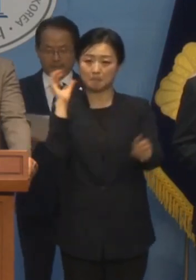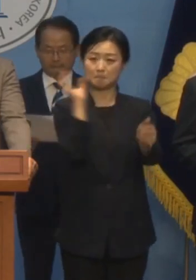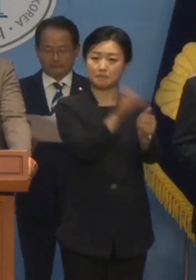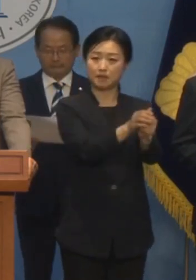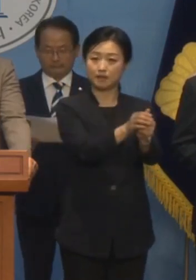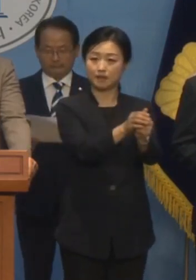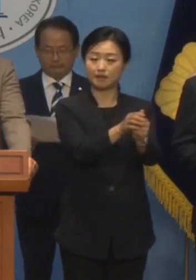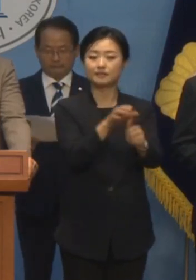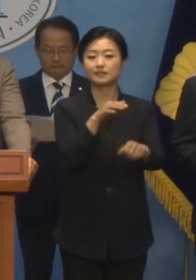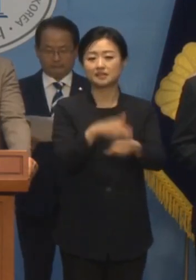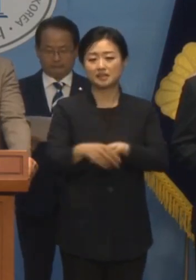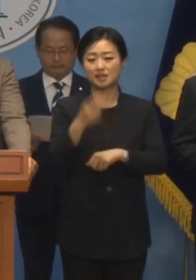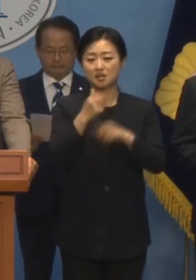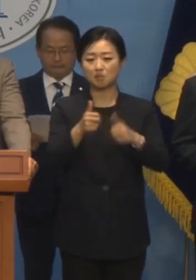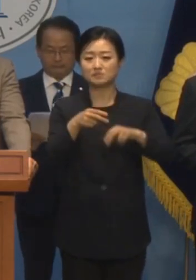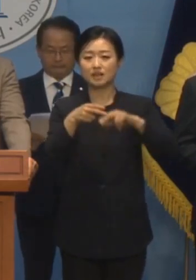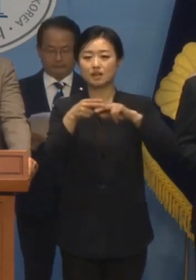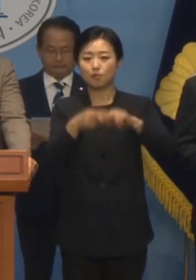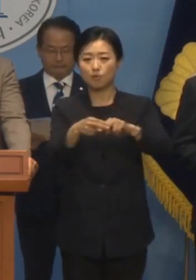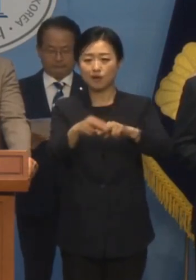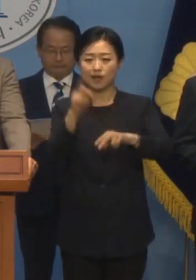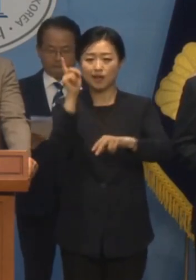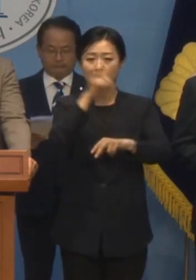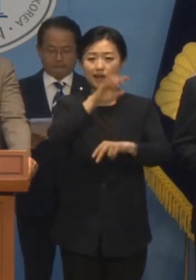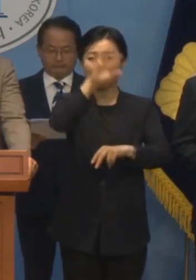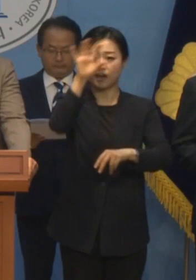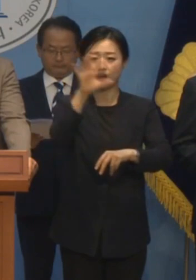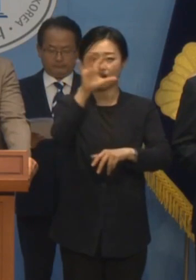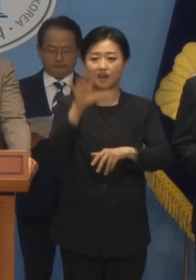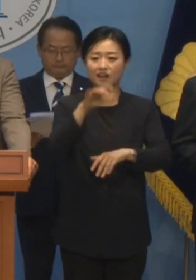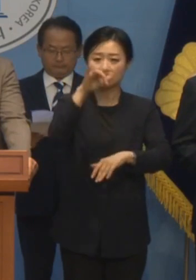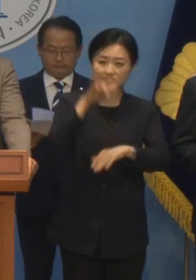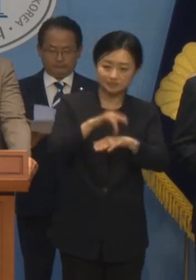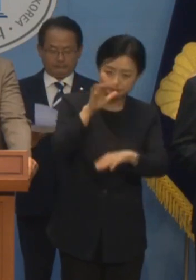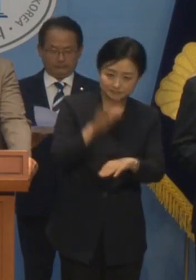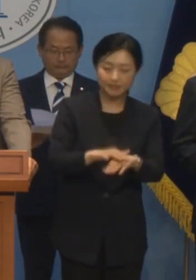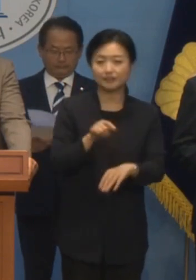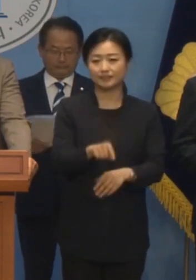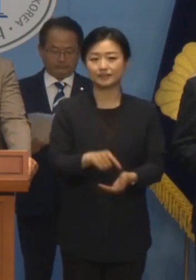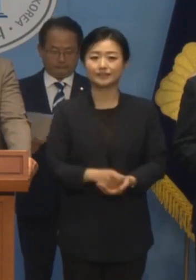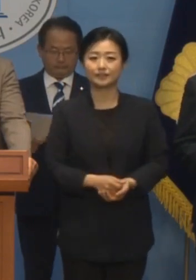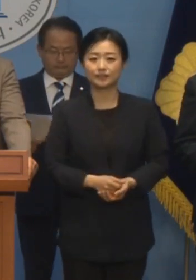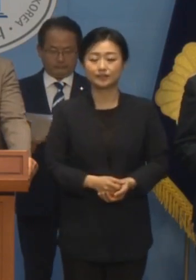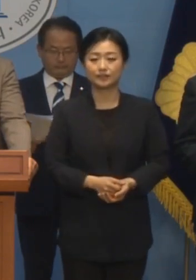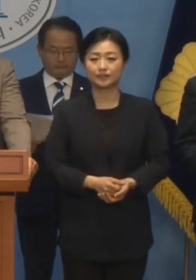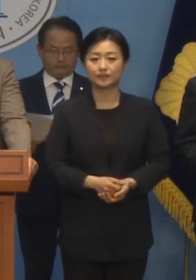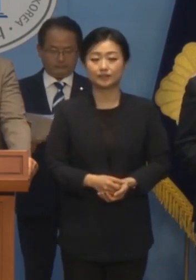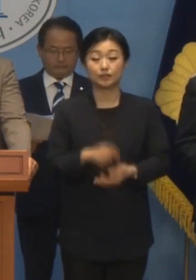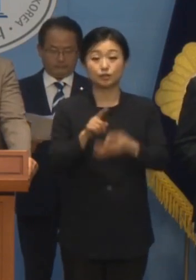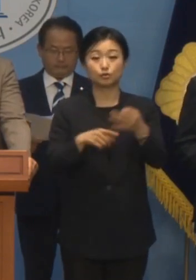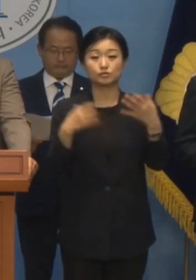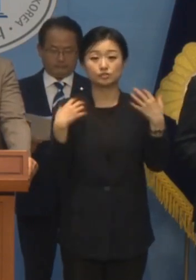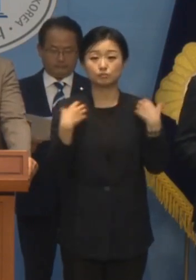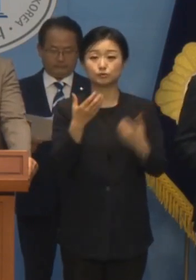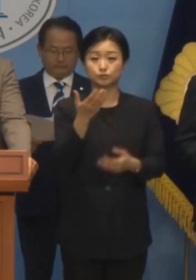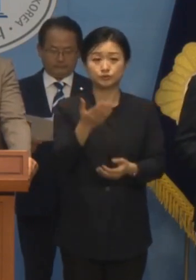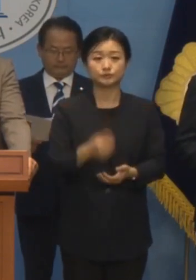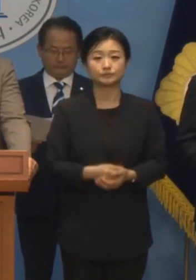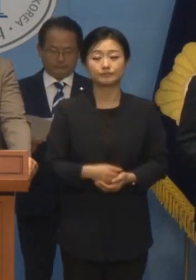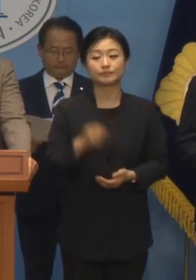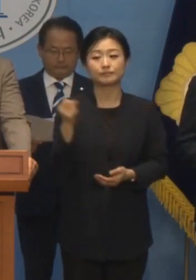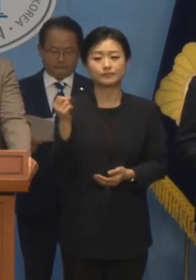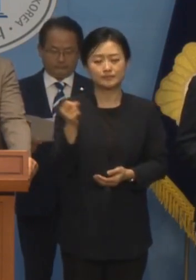회피하는 검찰공화국 특유의 악습만 보인다는 비판이 제기되는 이유입니다. 윤석열 정부는